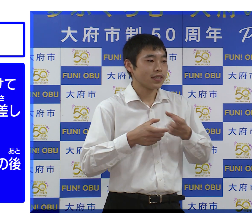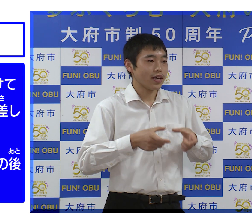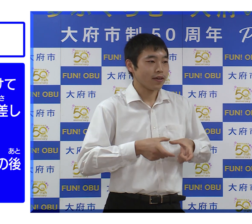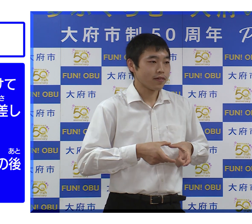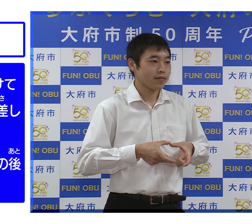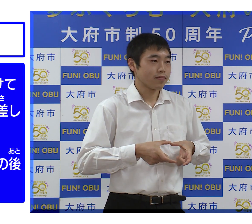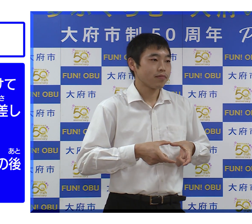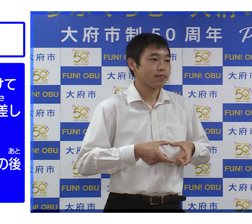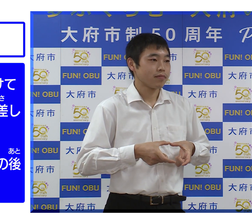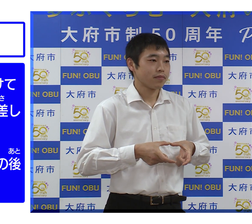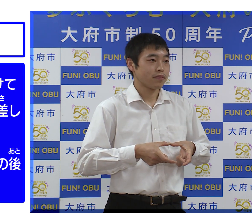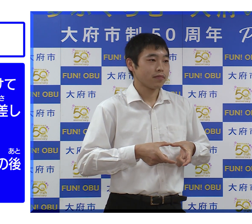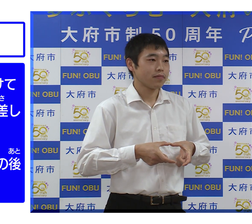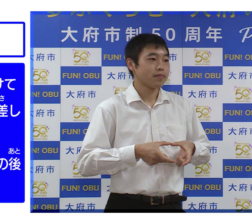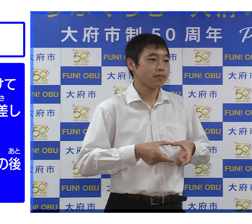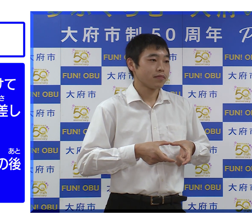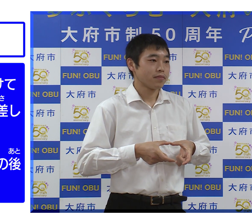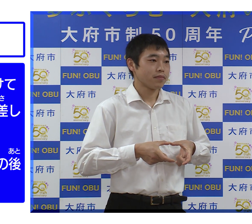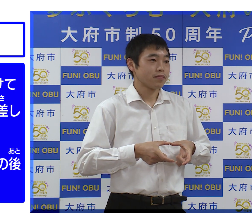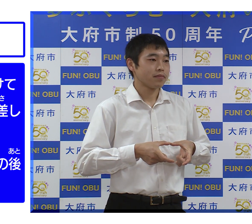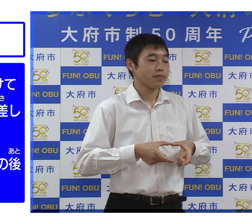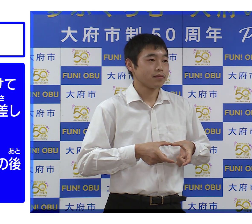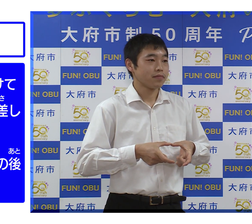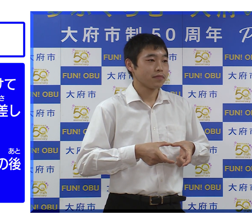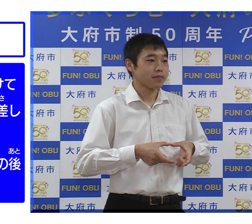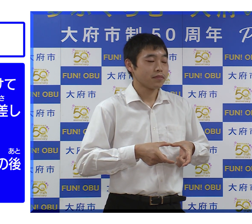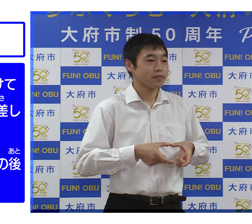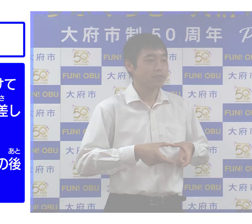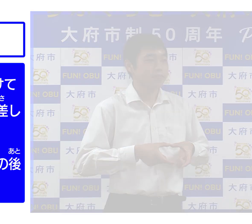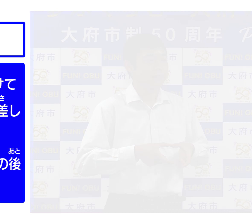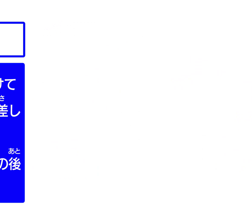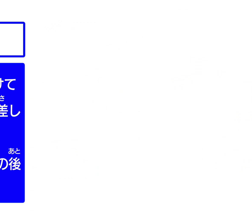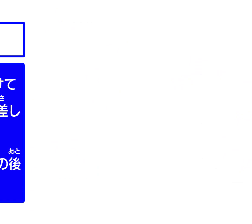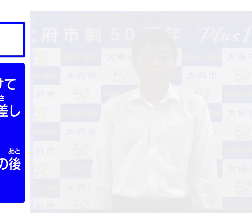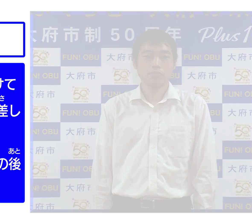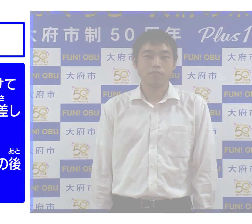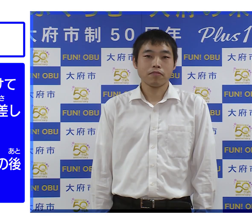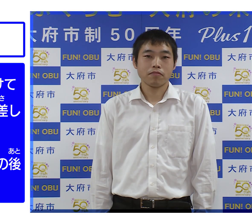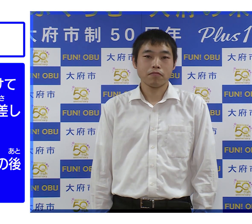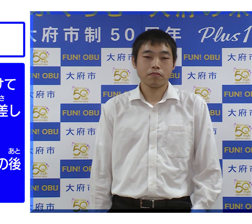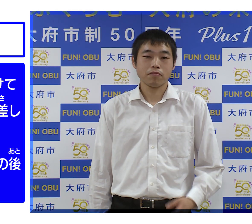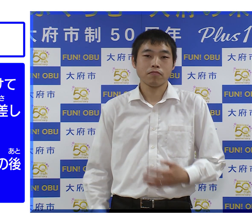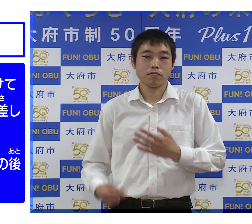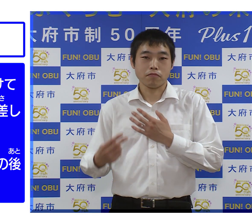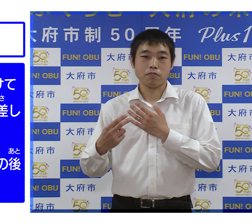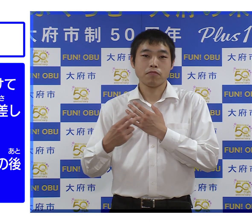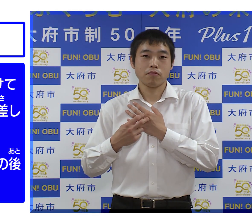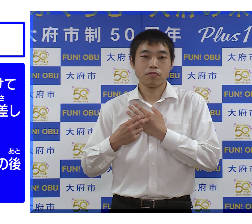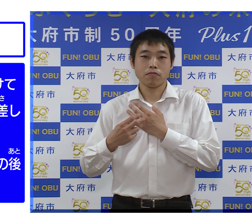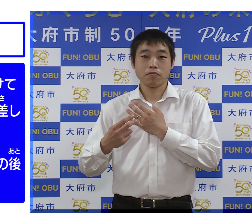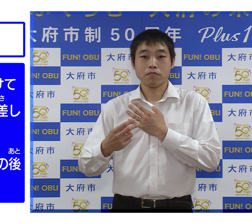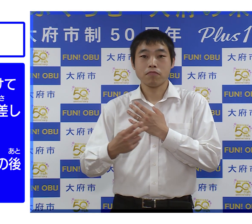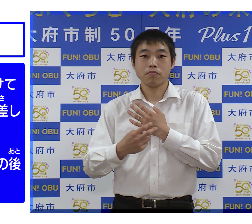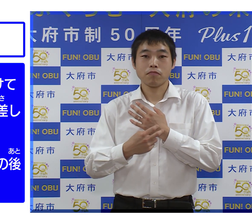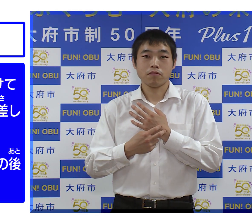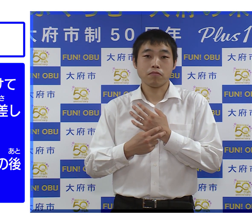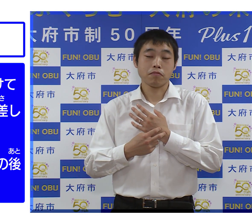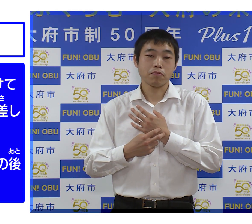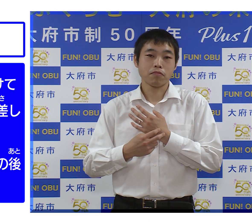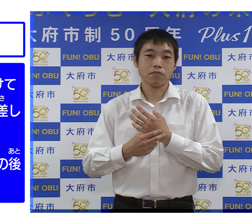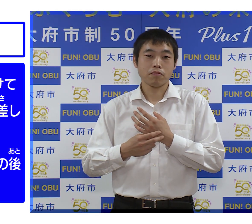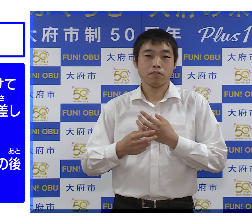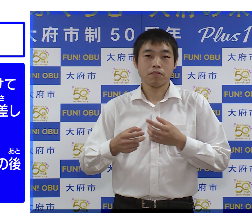診察券片手の甲を前に向けてたで反対の手の人差し指と中指